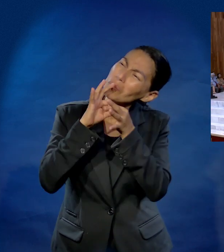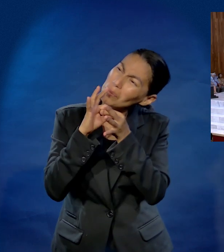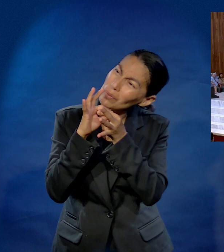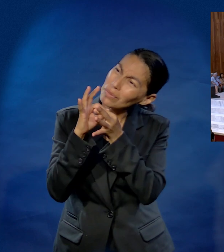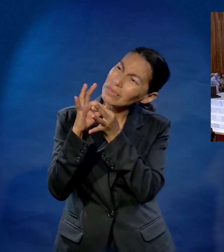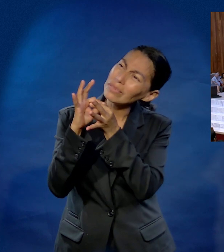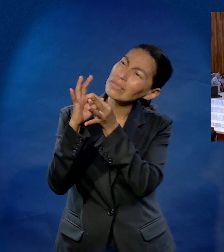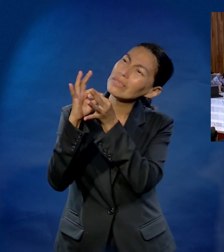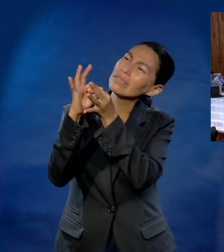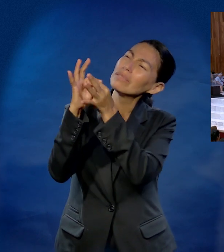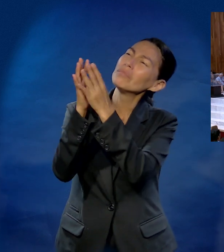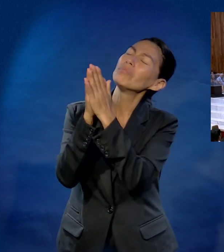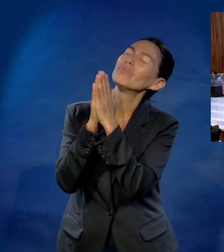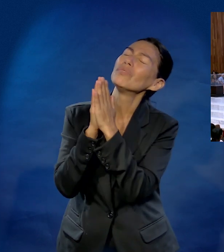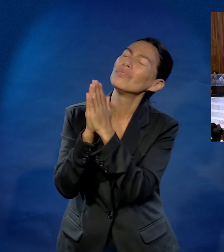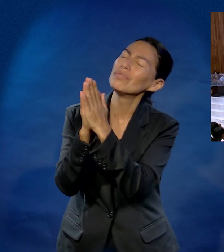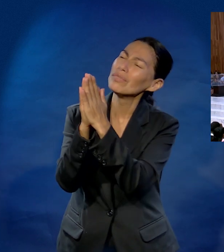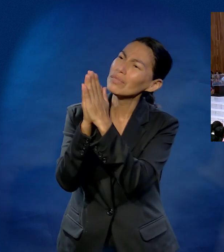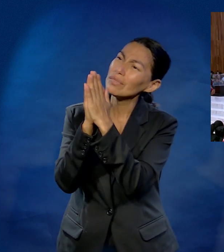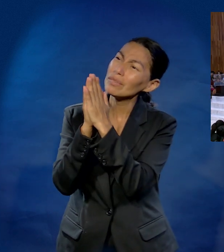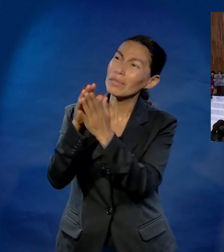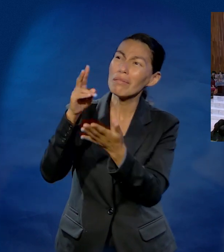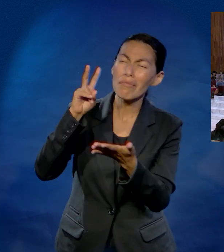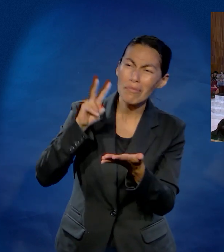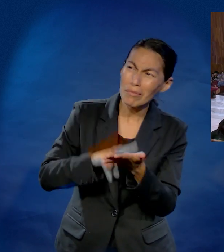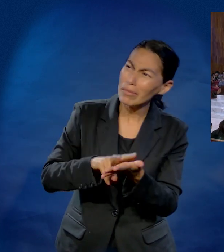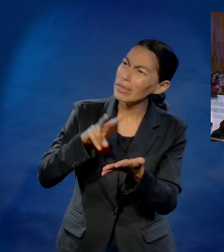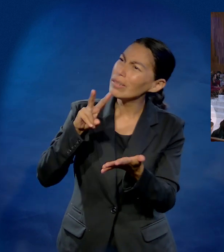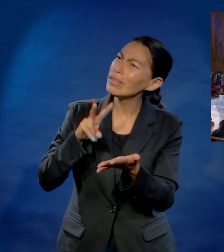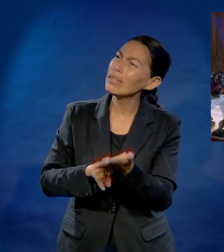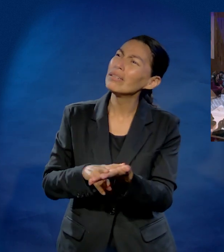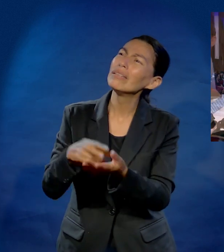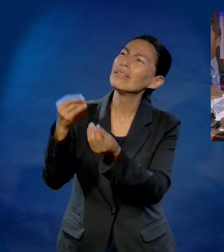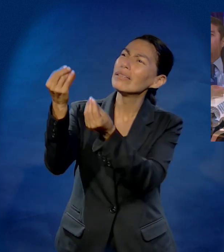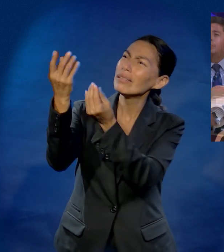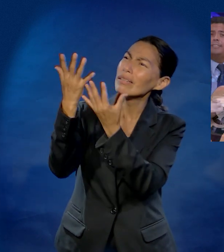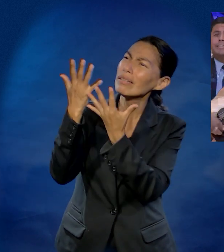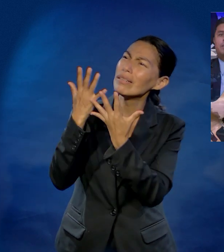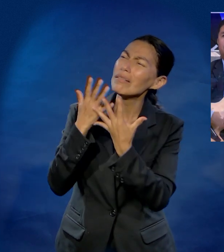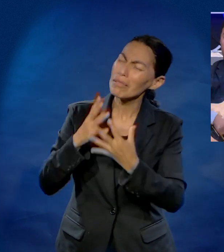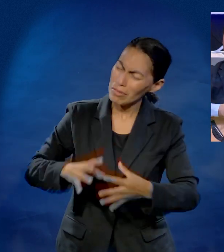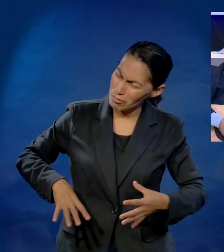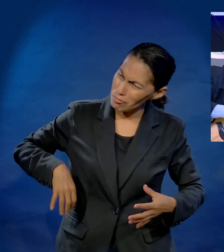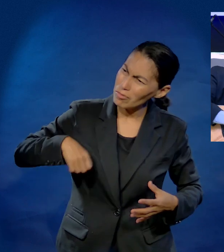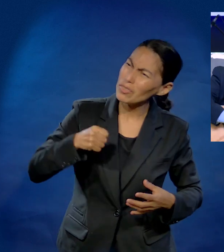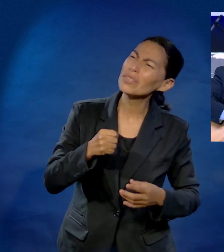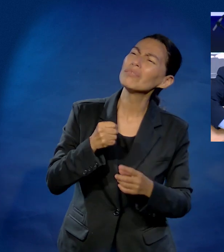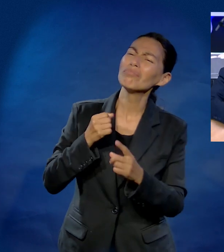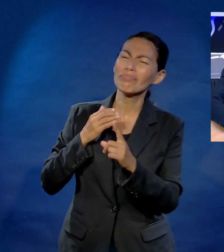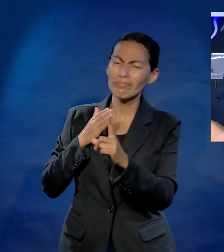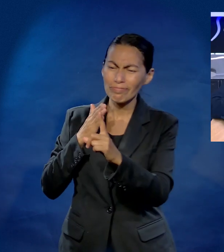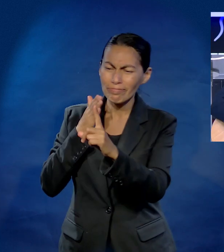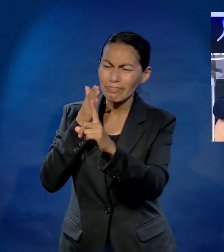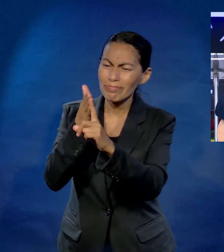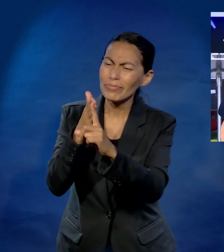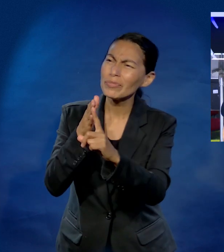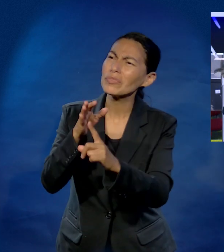que aún en mi error quiera volver a estar contigo.